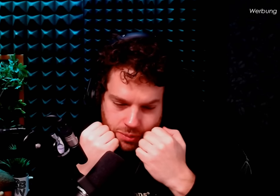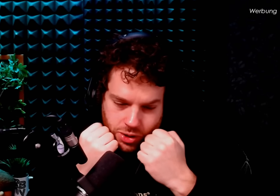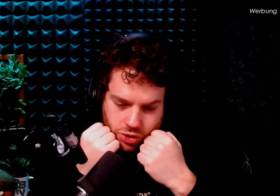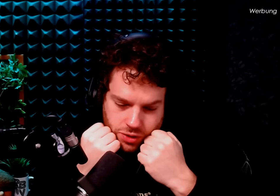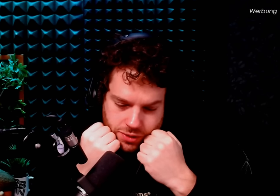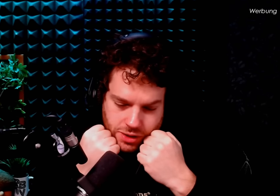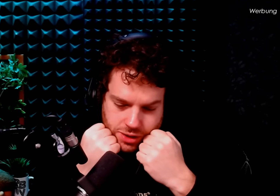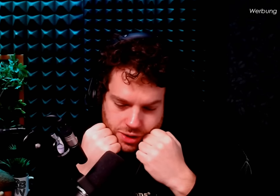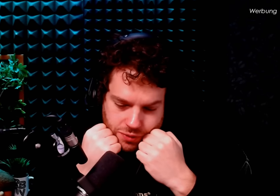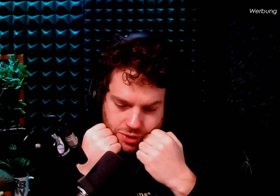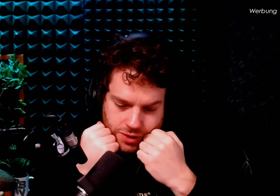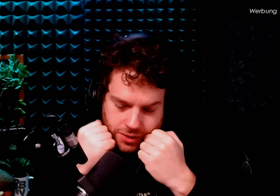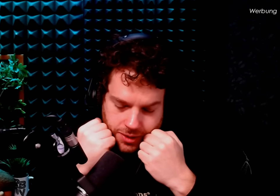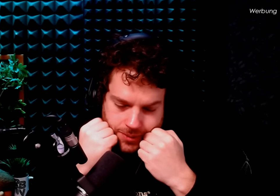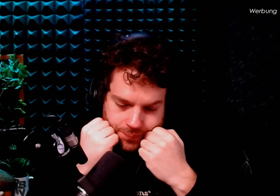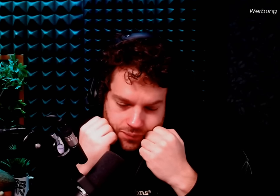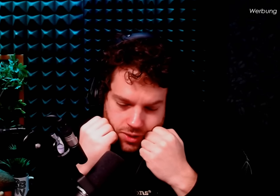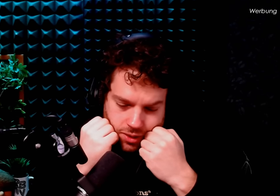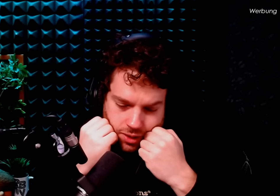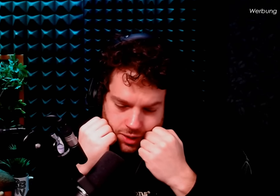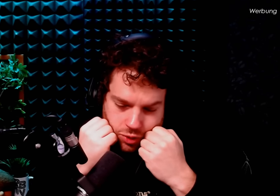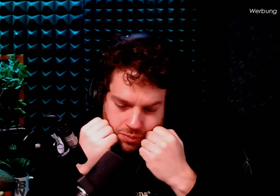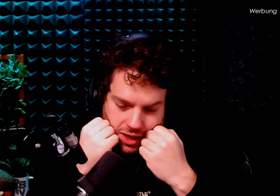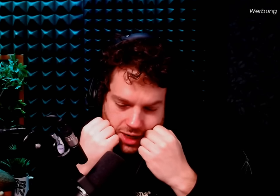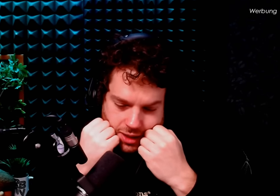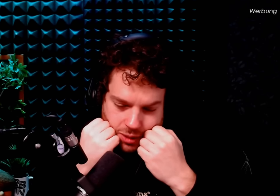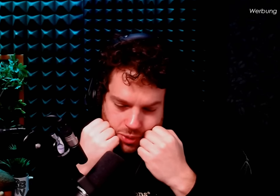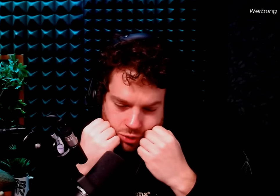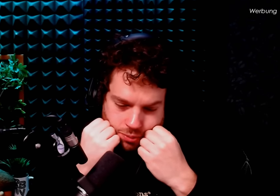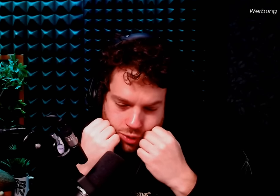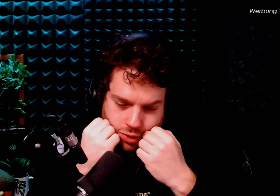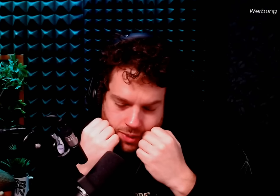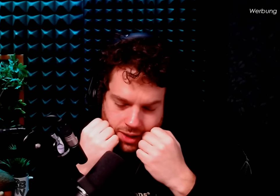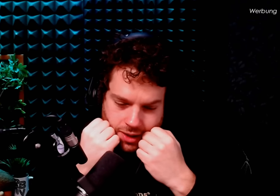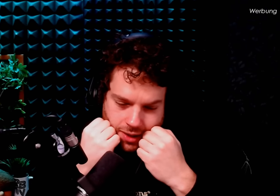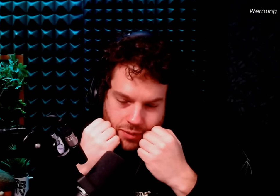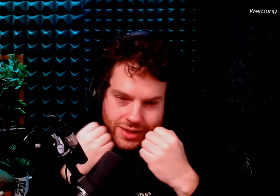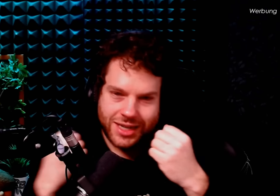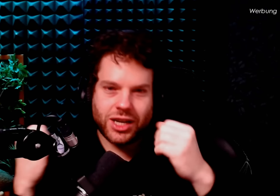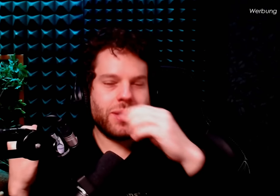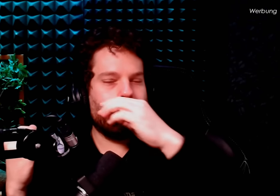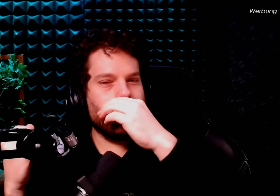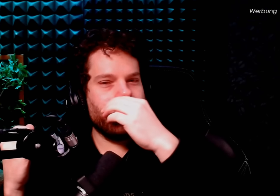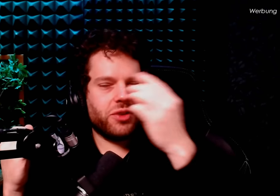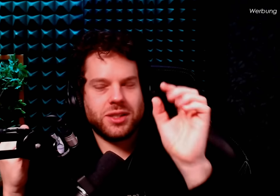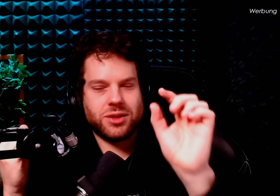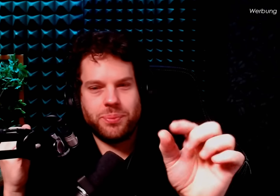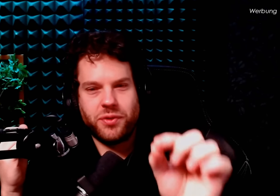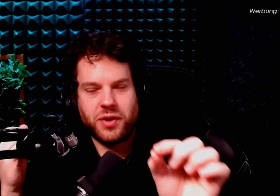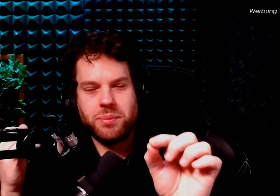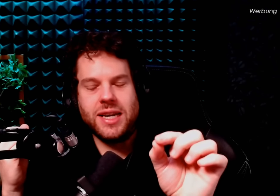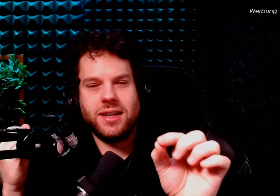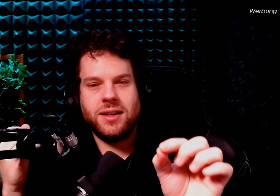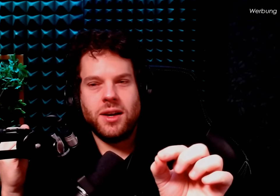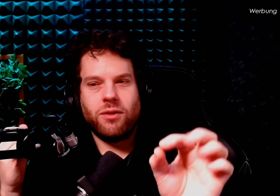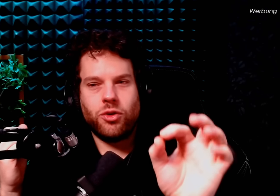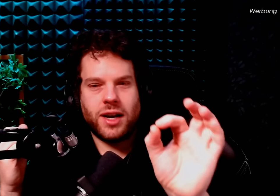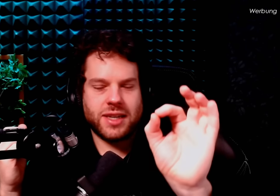wegen mir schon süchtig geworden. Ja, tut mir leid. Ich bin nur Mohn. Ich stelle mir Mohn vor in so einer Familie, wo du hast